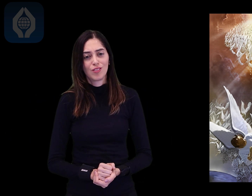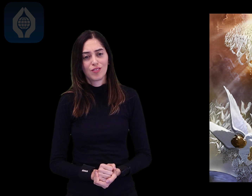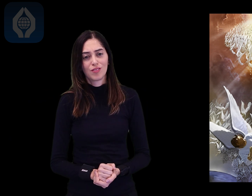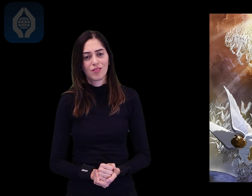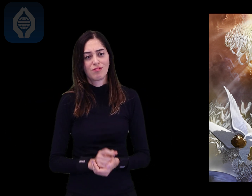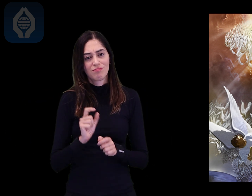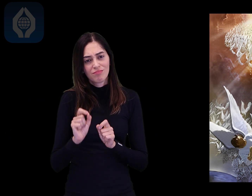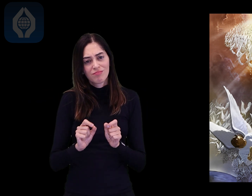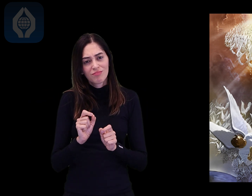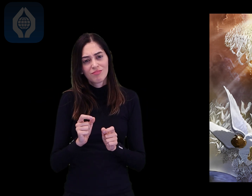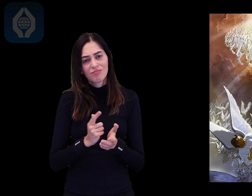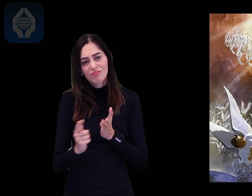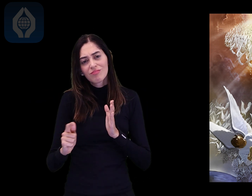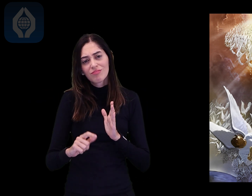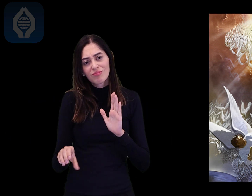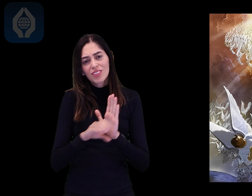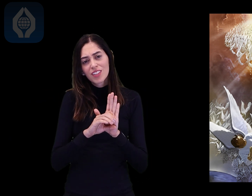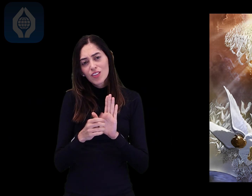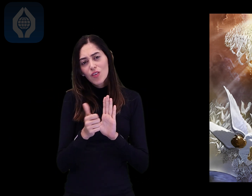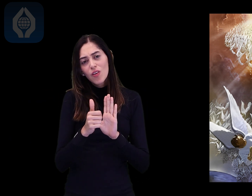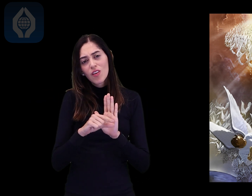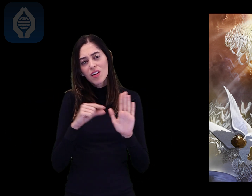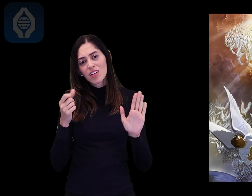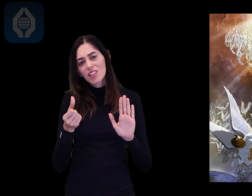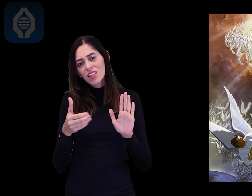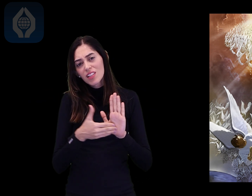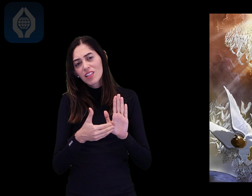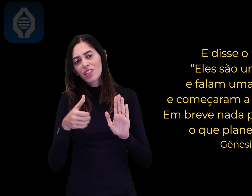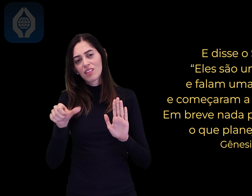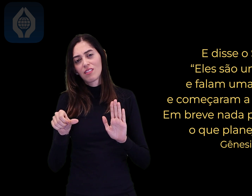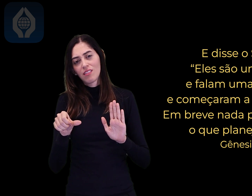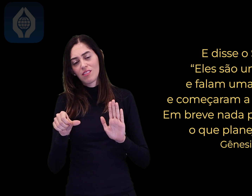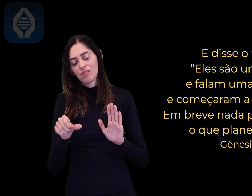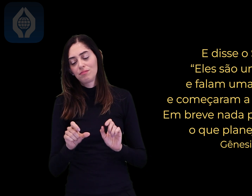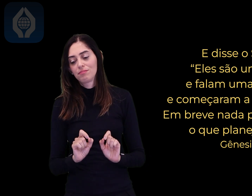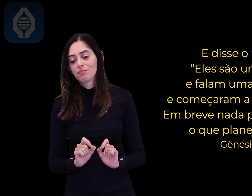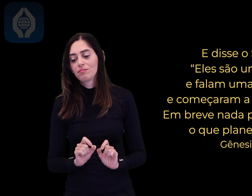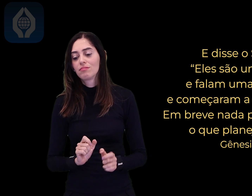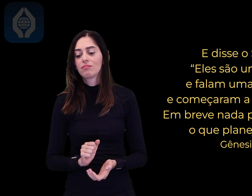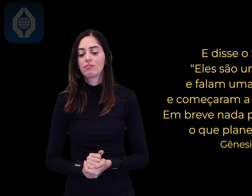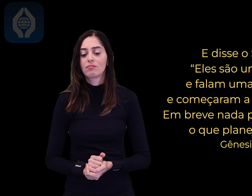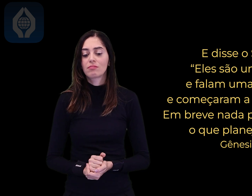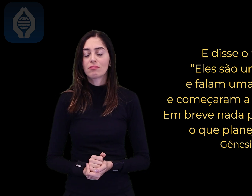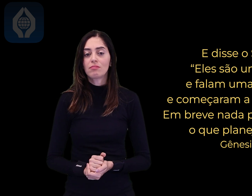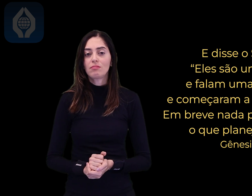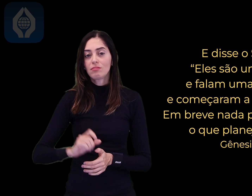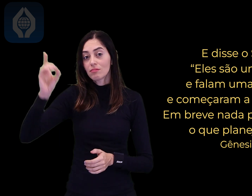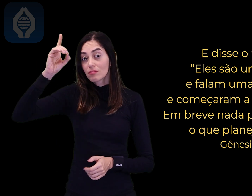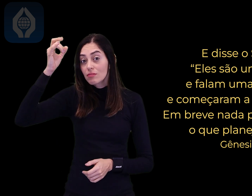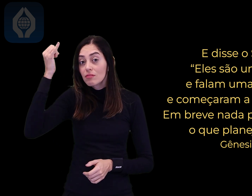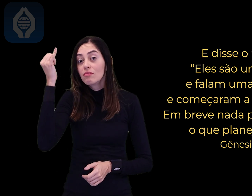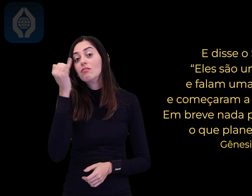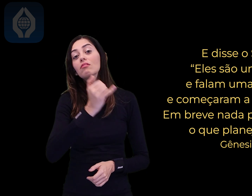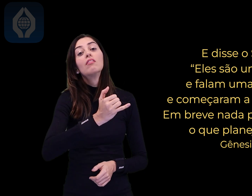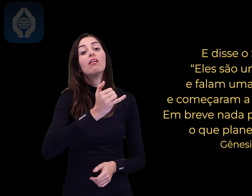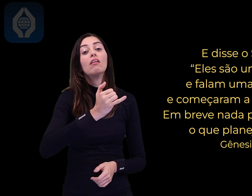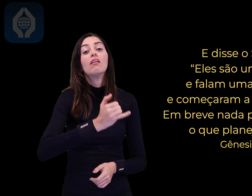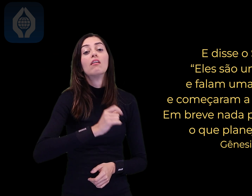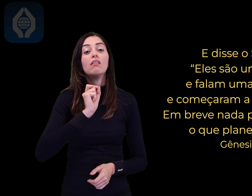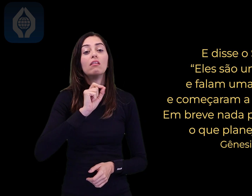em Gênesis 11, de 6 a 9, que diz assim: E disse o Senhor: Eles são um povo só